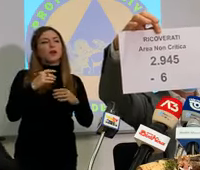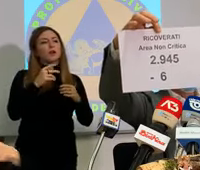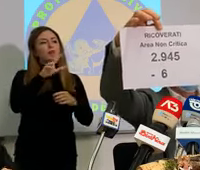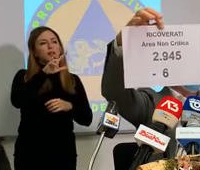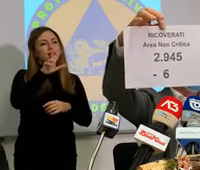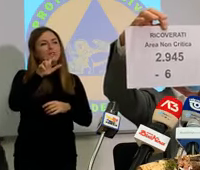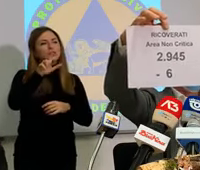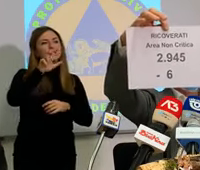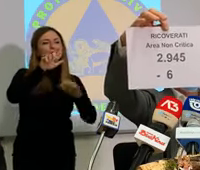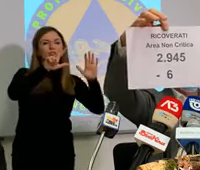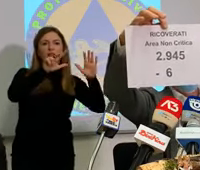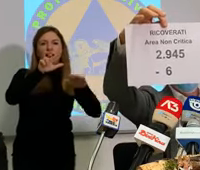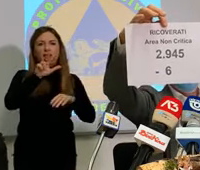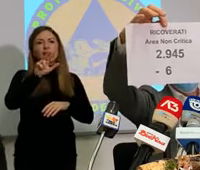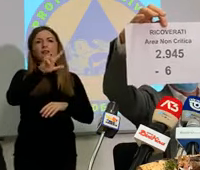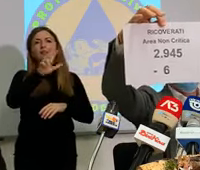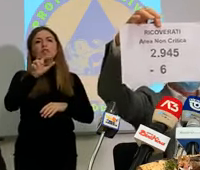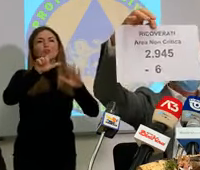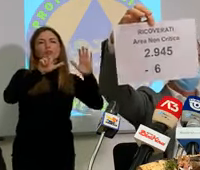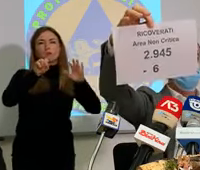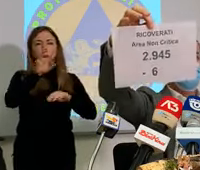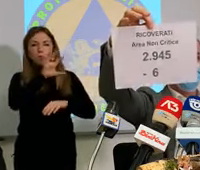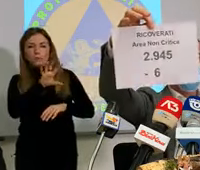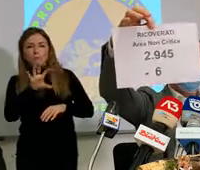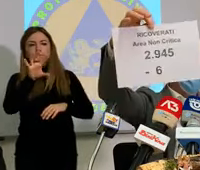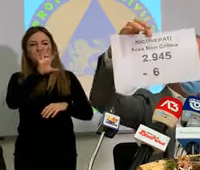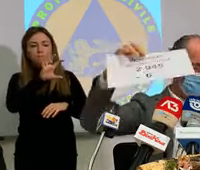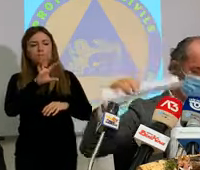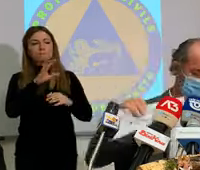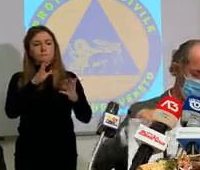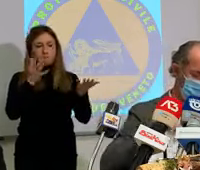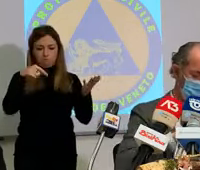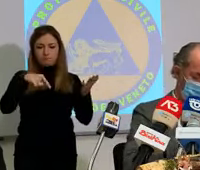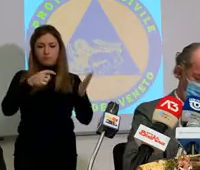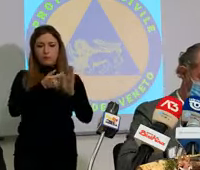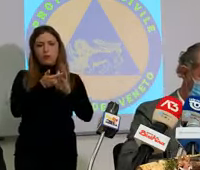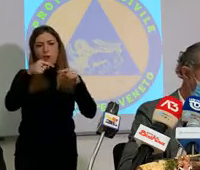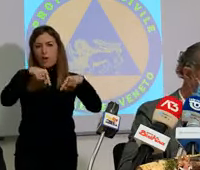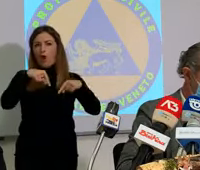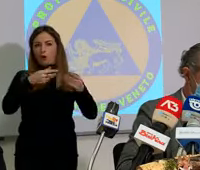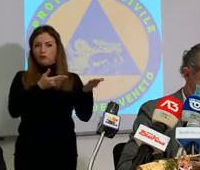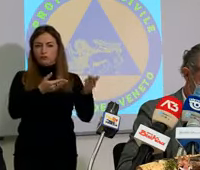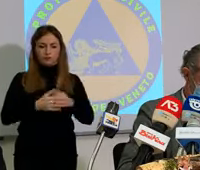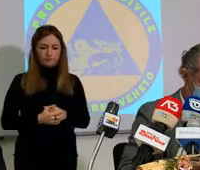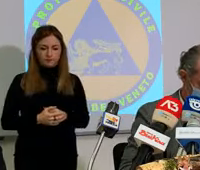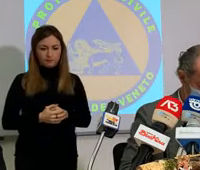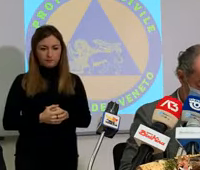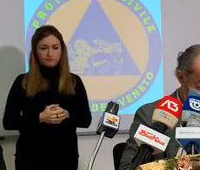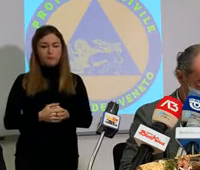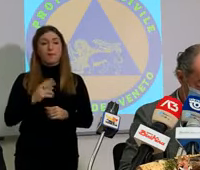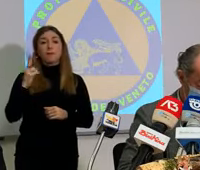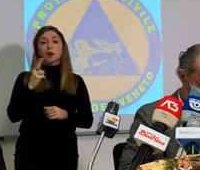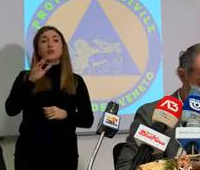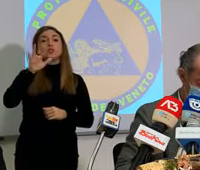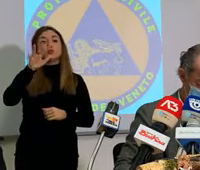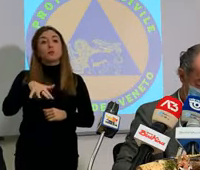373 372 e questo vi do i dati di oggi insomma morti